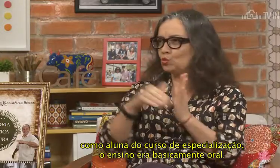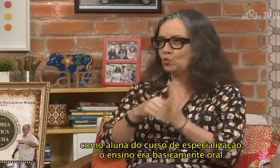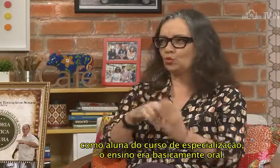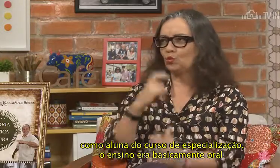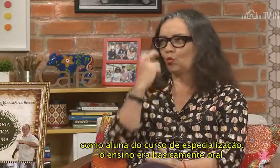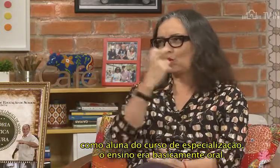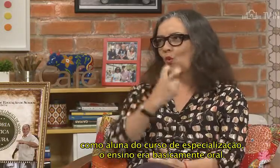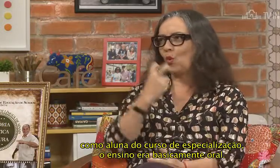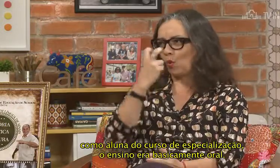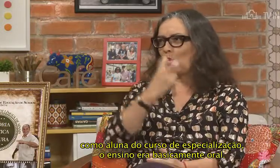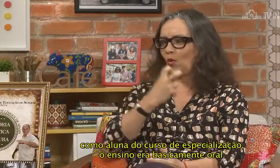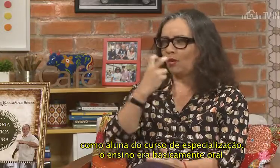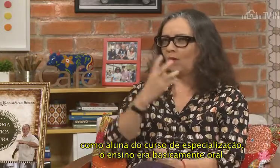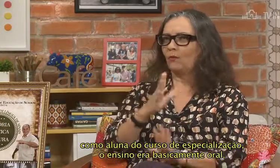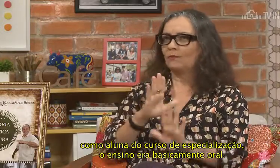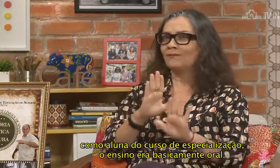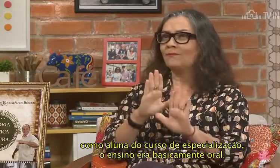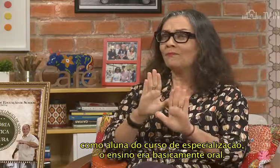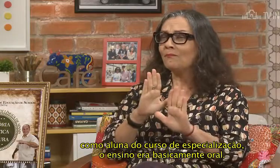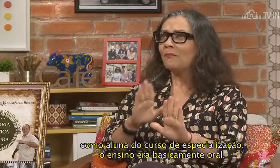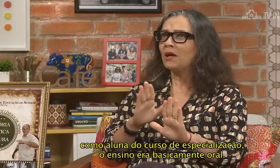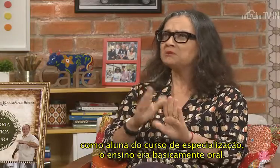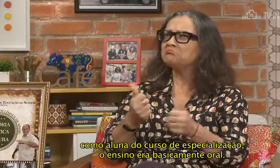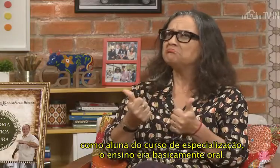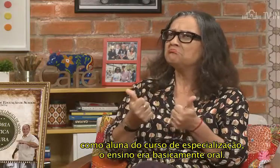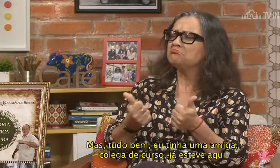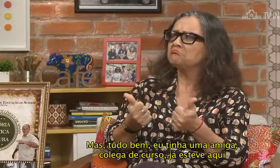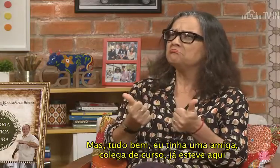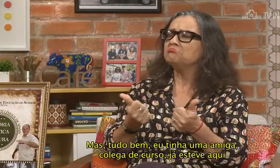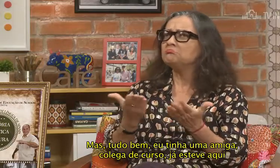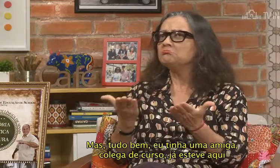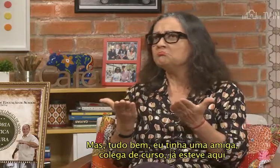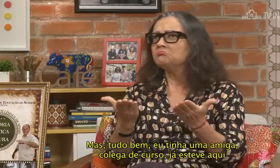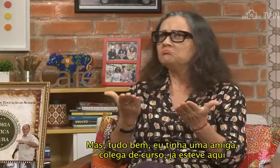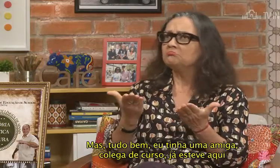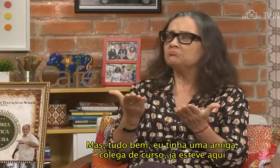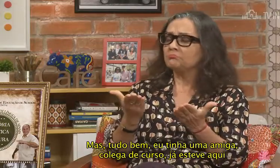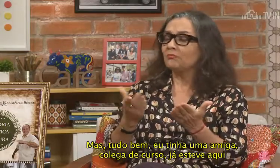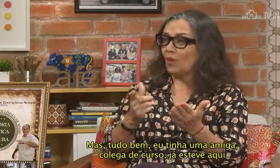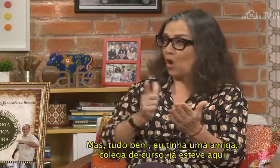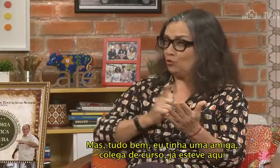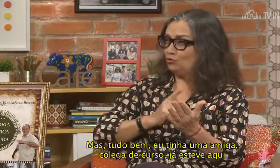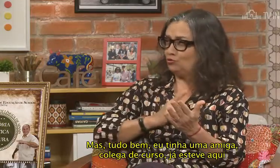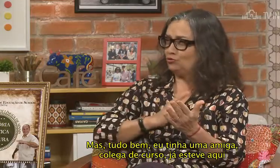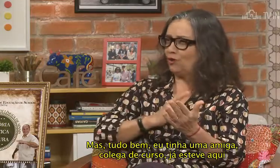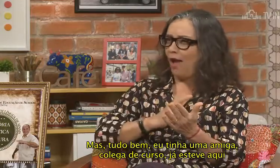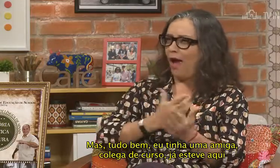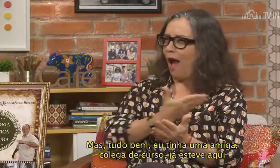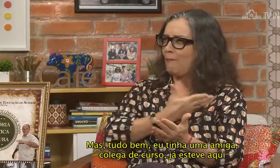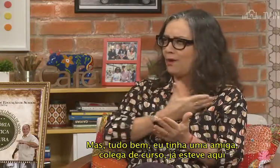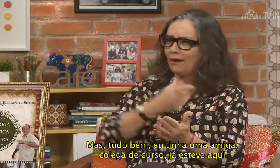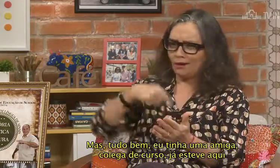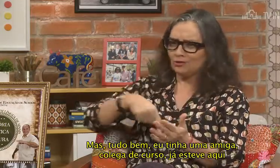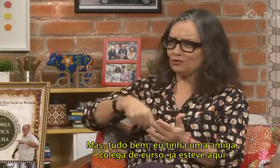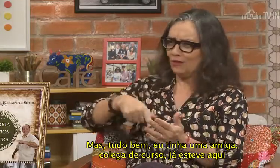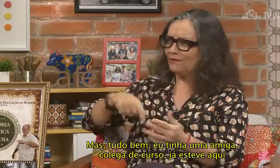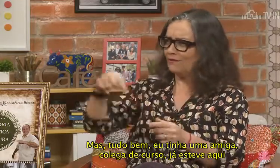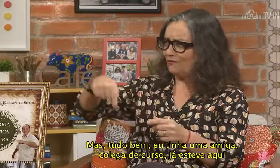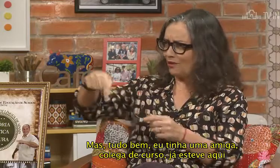era basicamente moral, né? Mas, tudo bem. Eu tinha uma amiga de